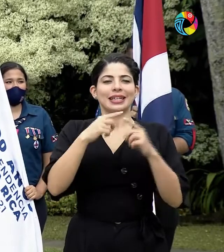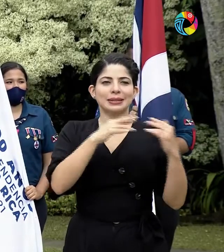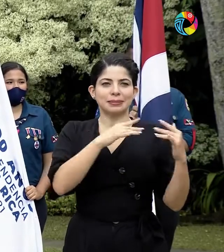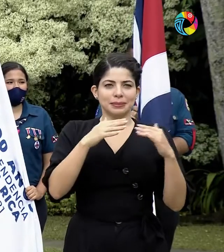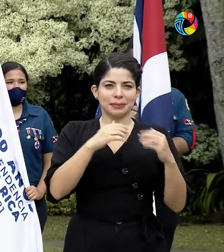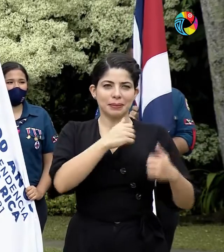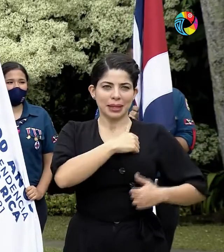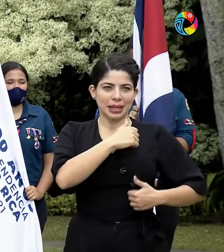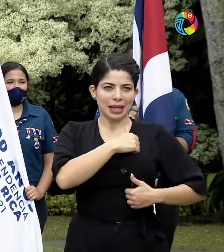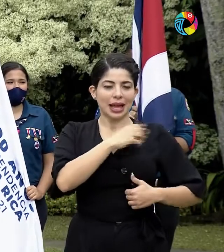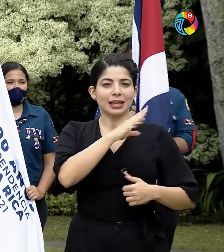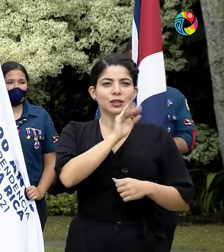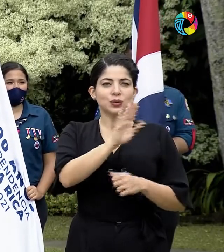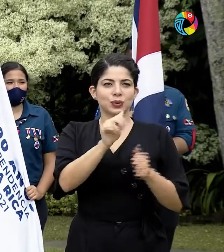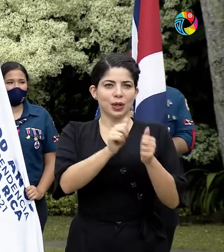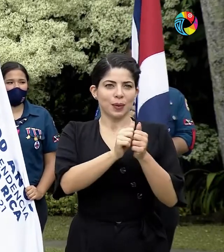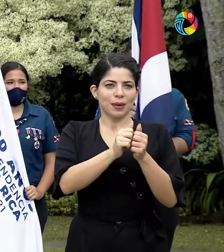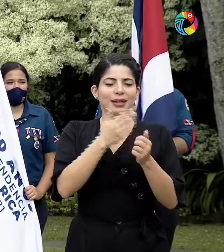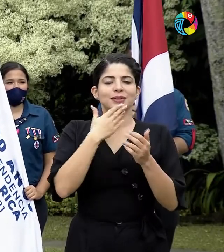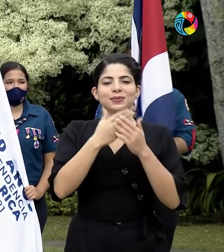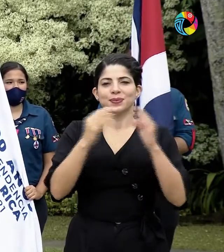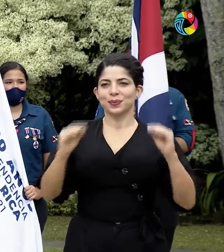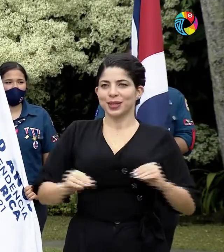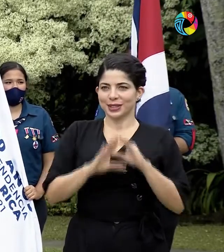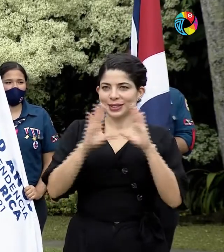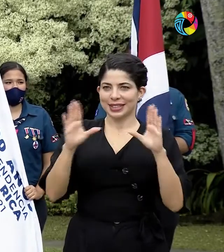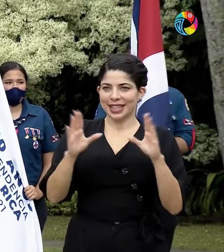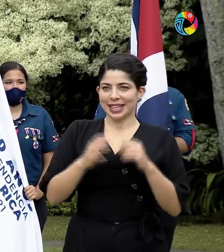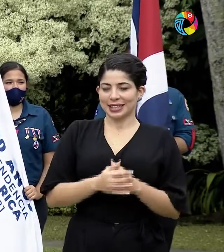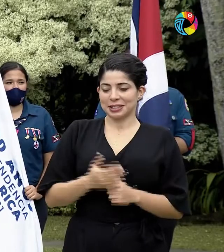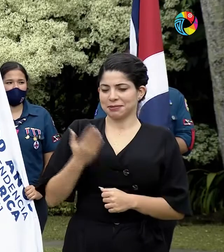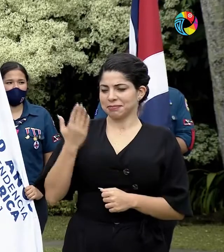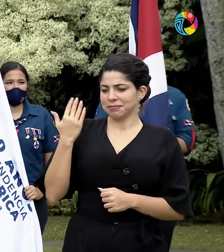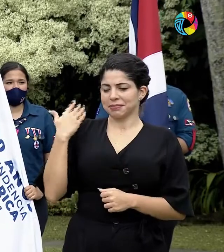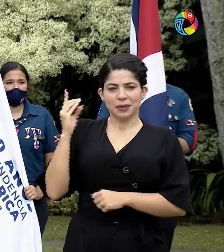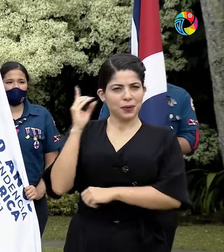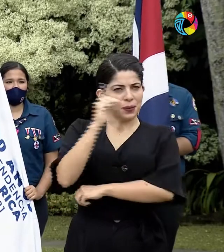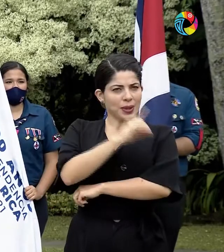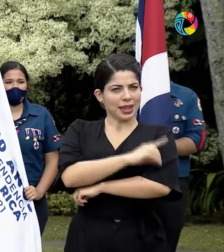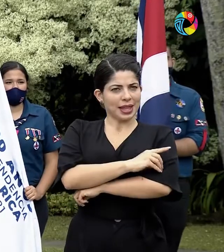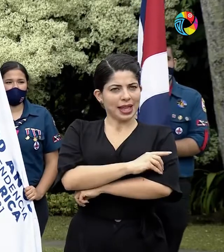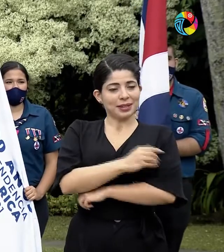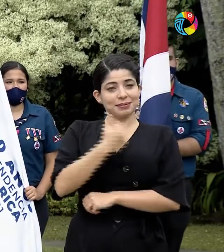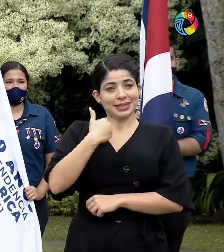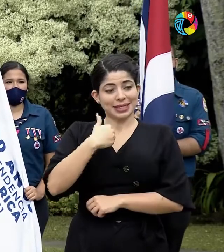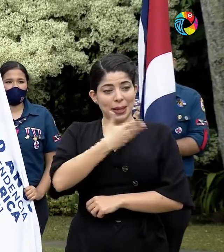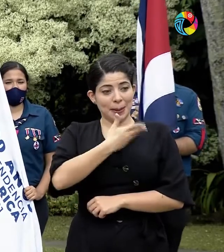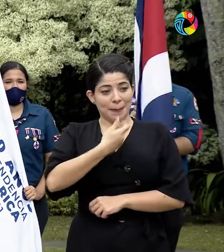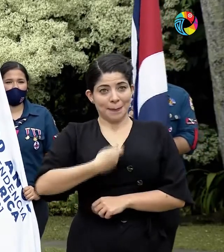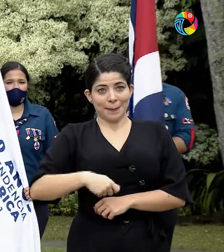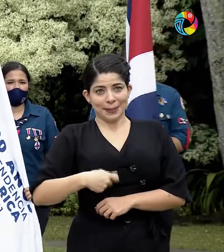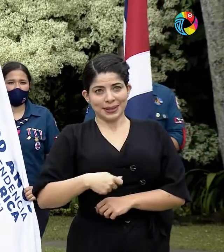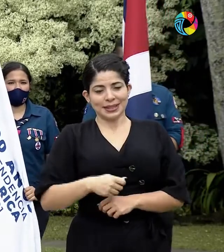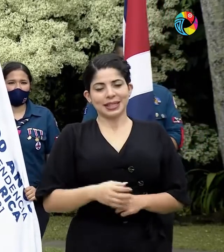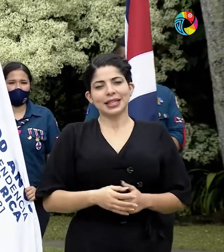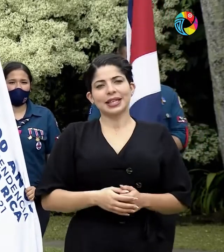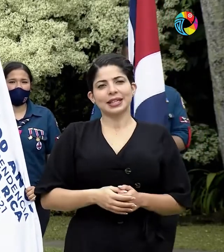acompañantes, muy buenos días. Hace unos días, señor presidente de la